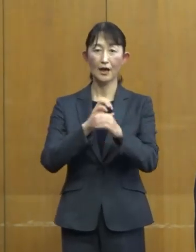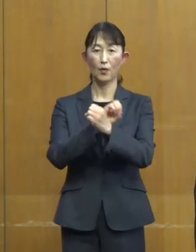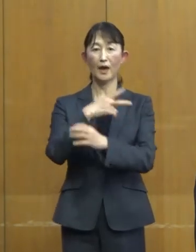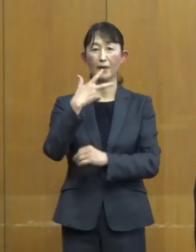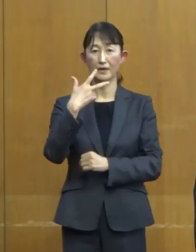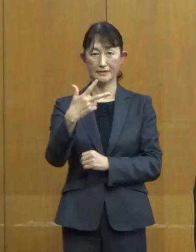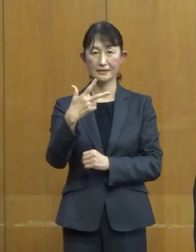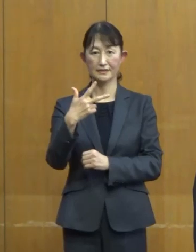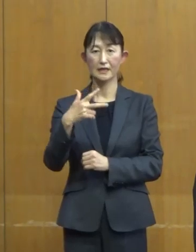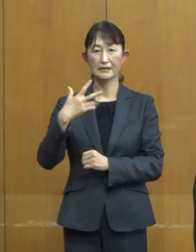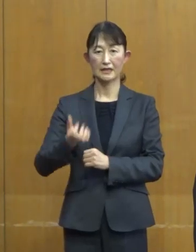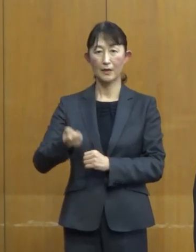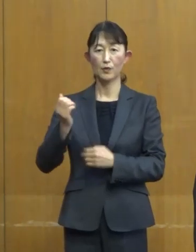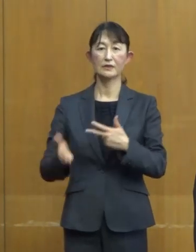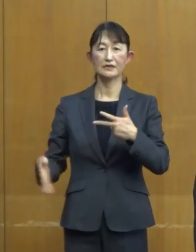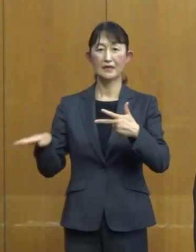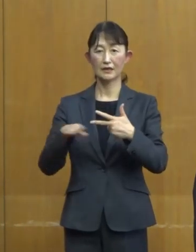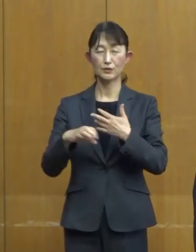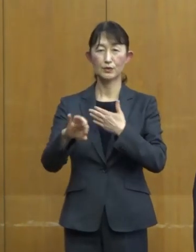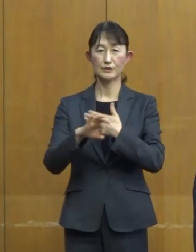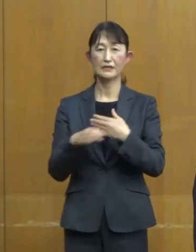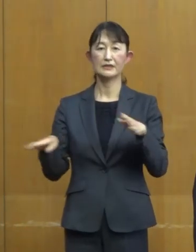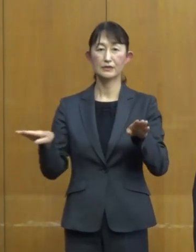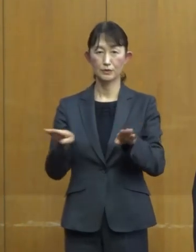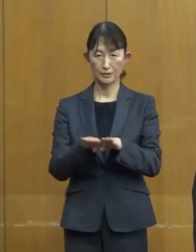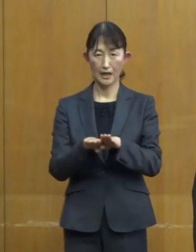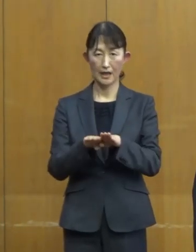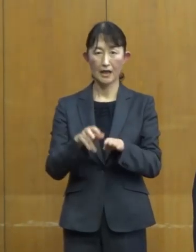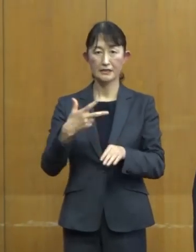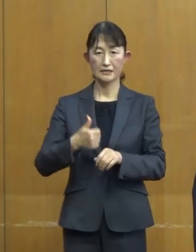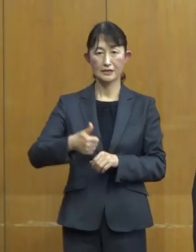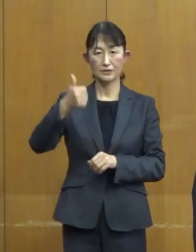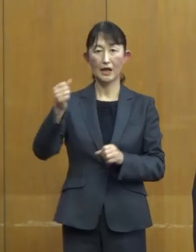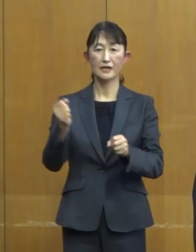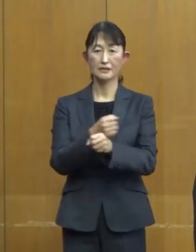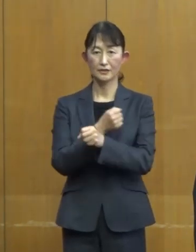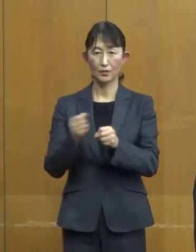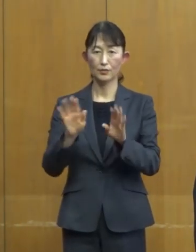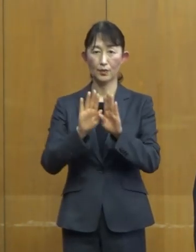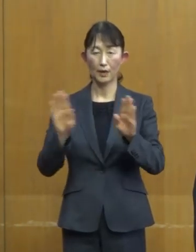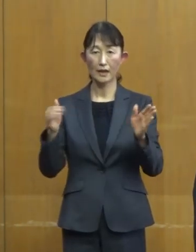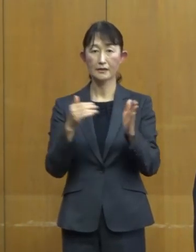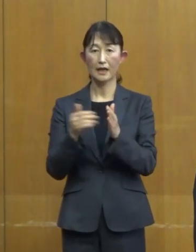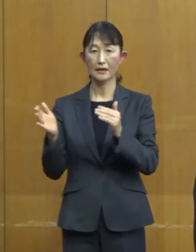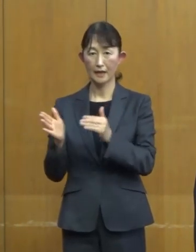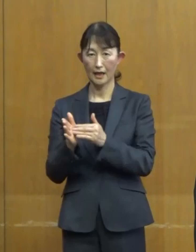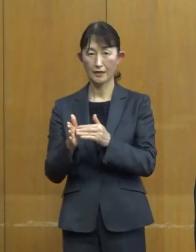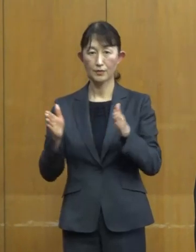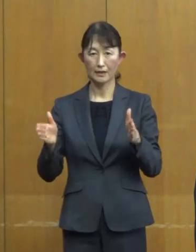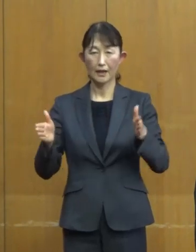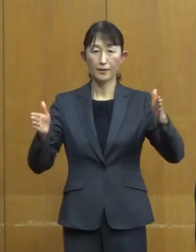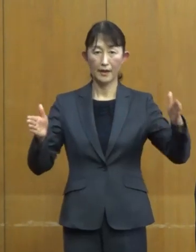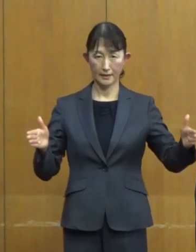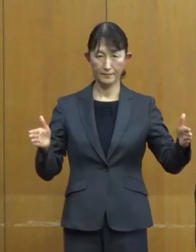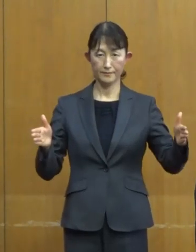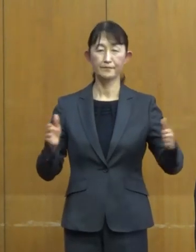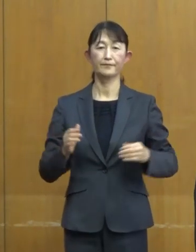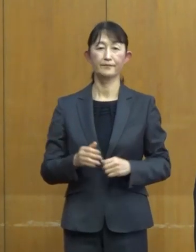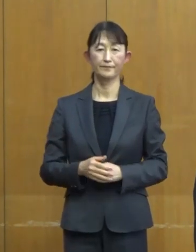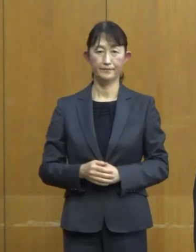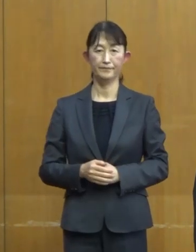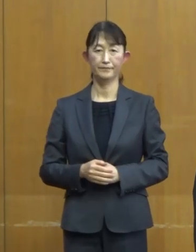岡山市では市有施設の臨時休館や市主催事業の開催制限の期間を延長します